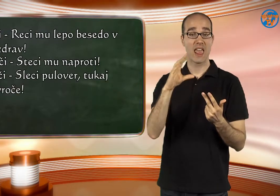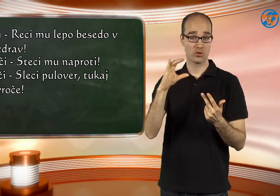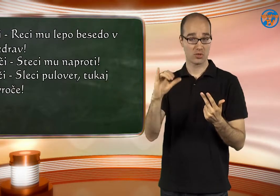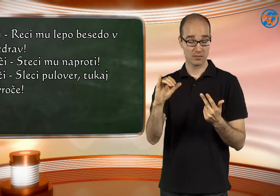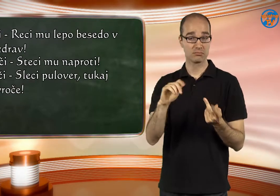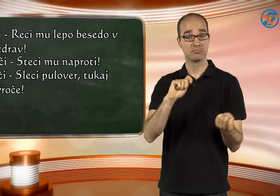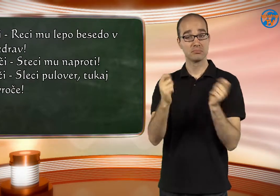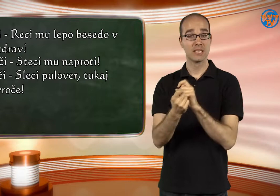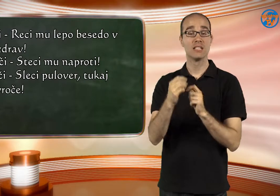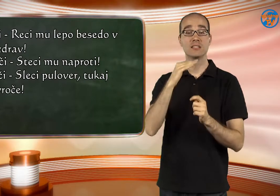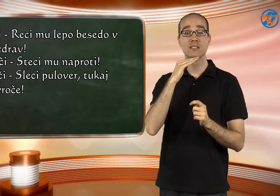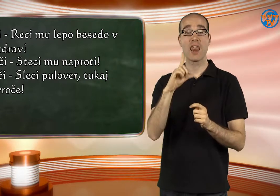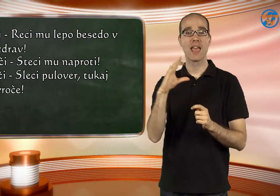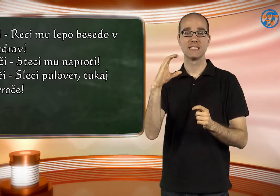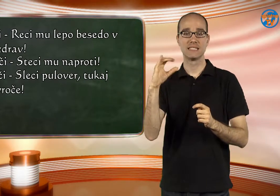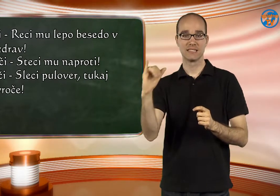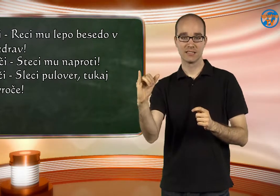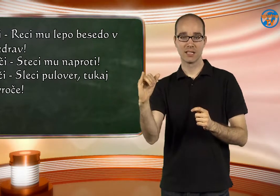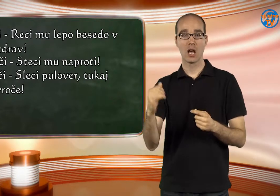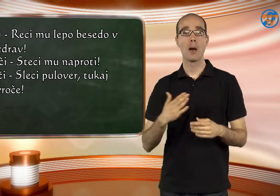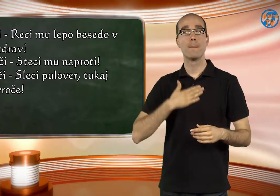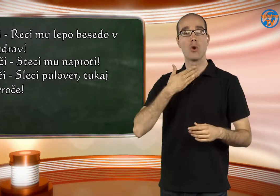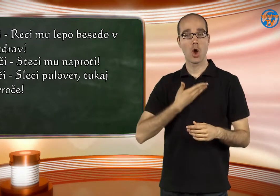Sleči, sleci pulover, tukaj je vroče.